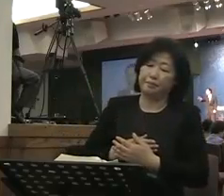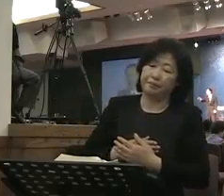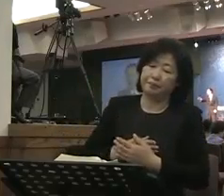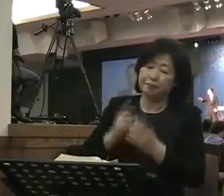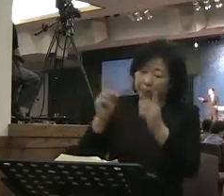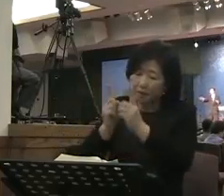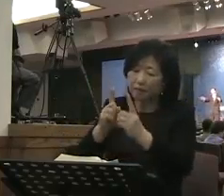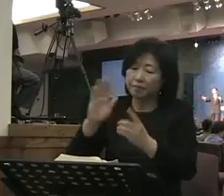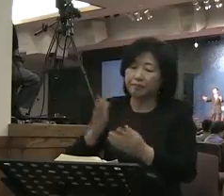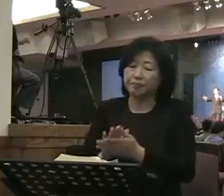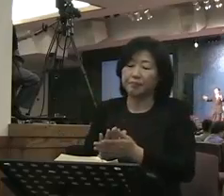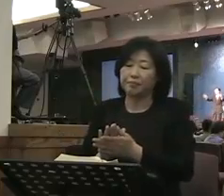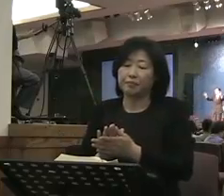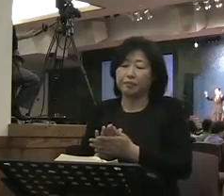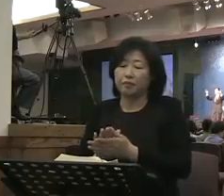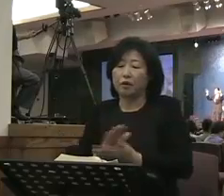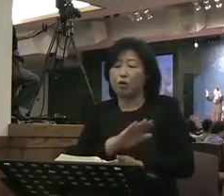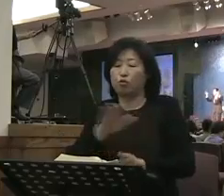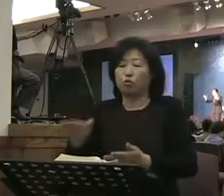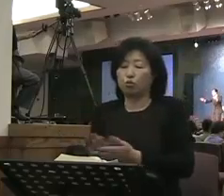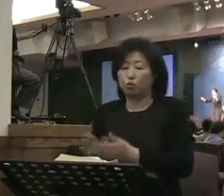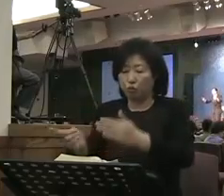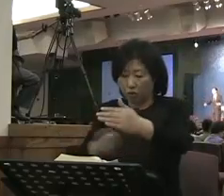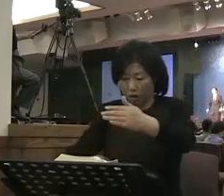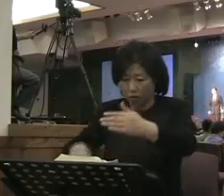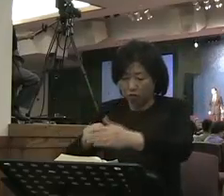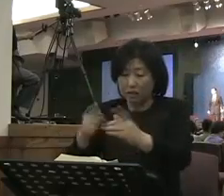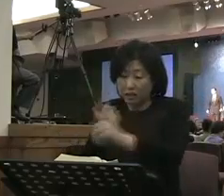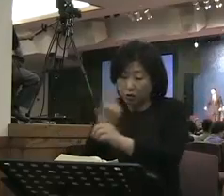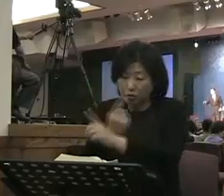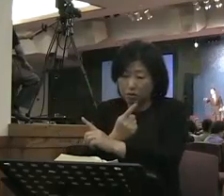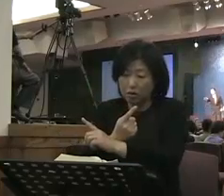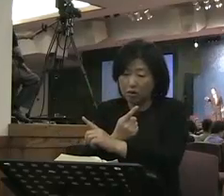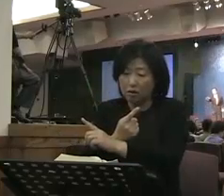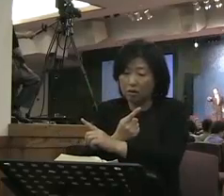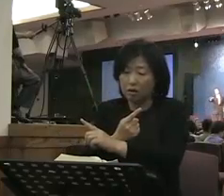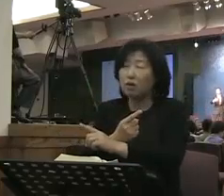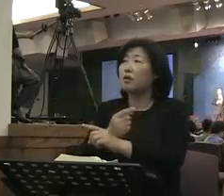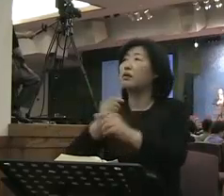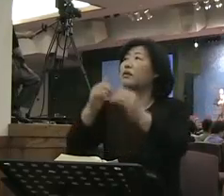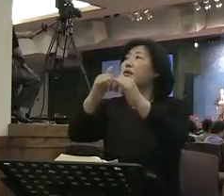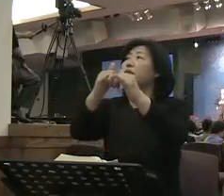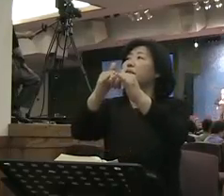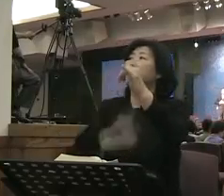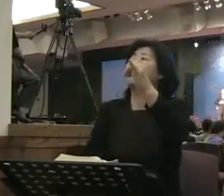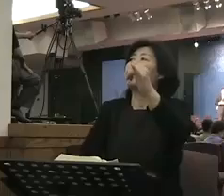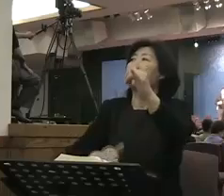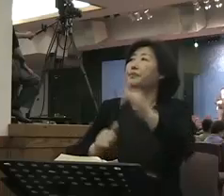드리는 가운데 우리들 가운데 치유의 역사가 일어나는 것이고, 예배